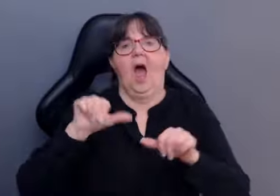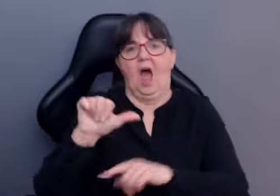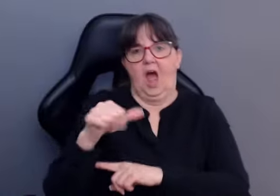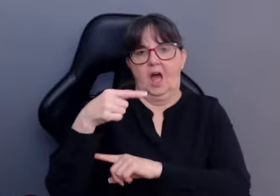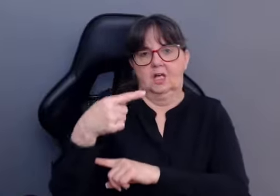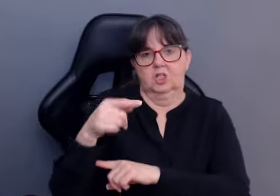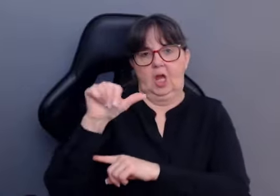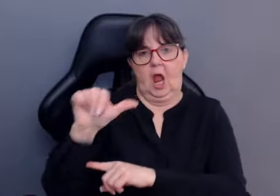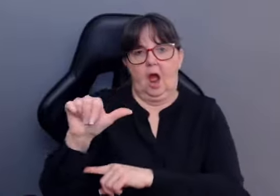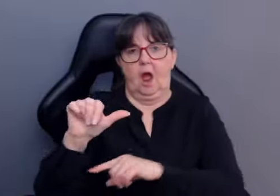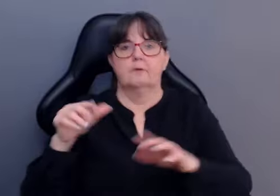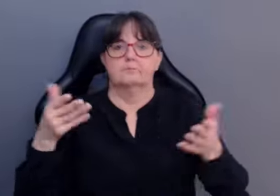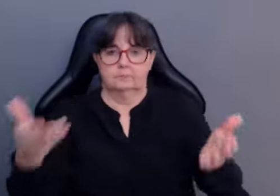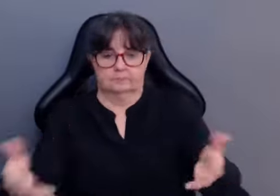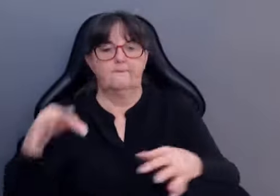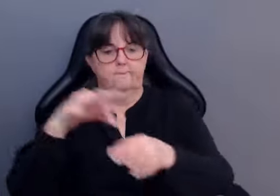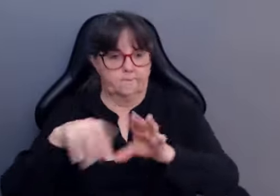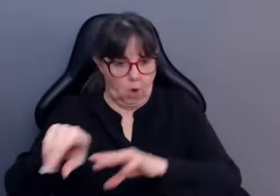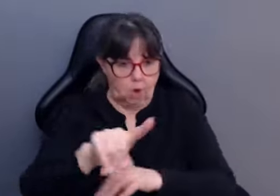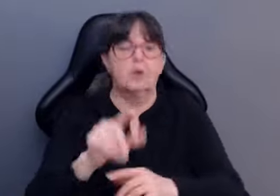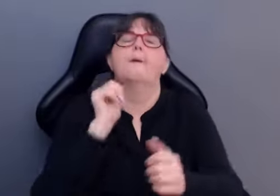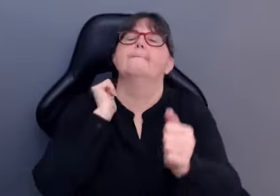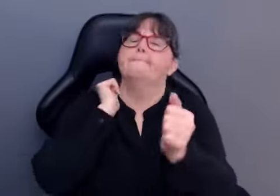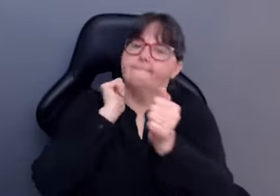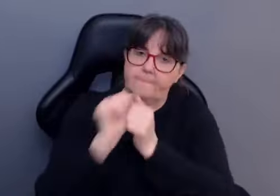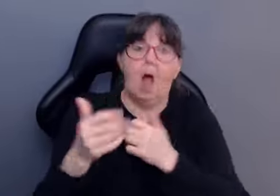l'Assemblée générale annuelle ou extraordinaire.